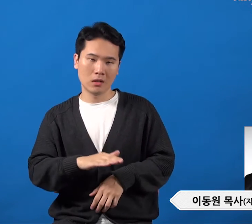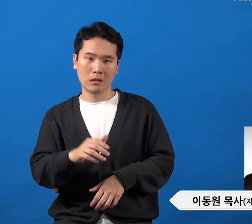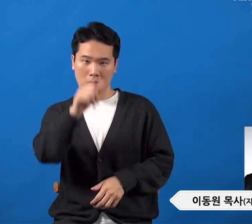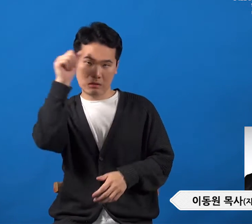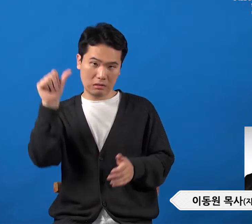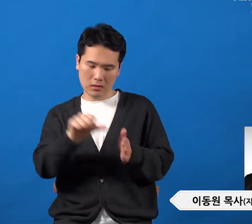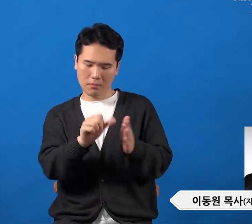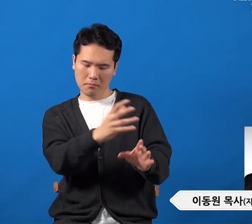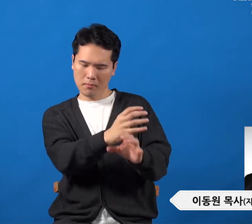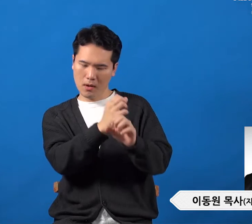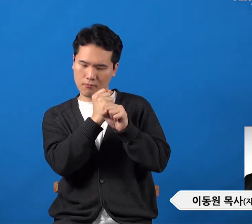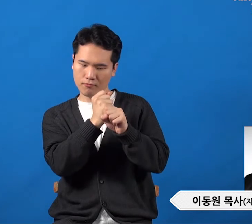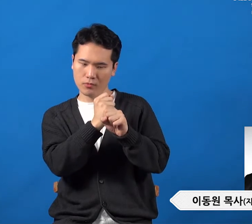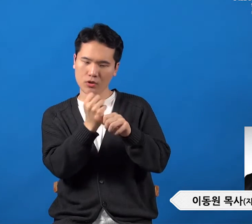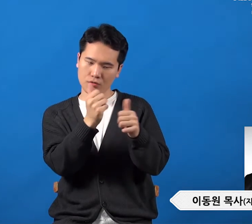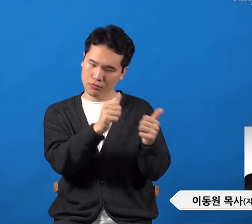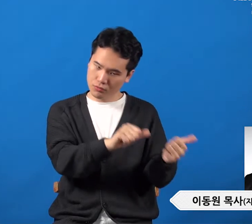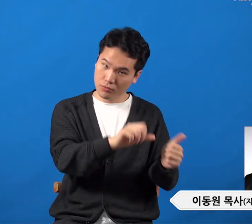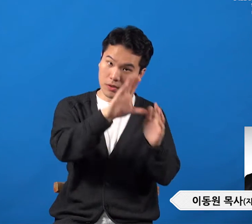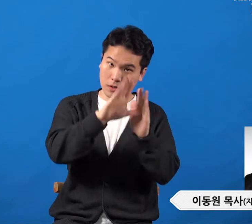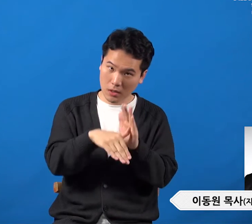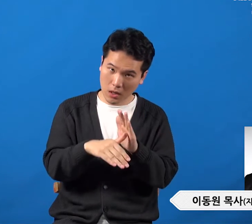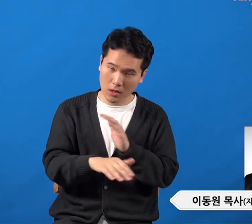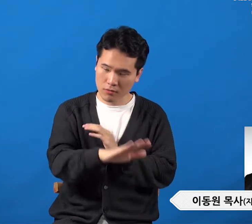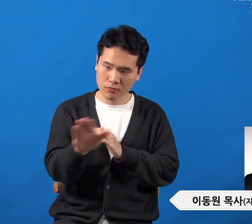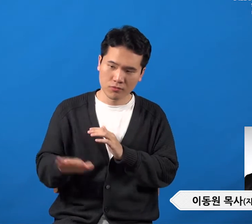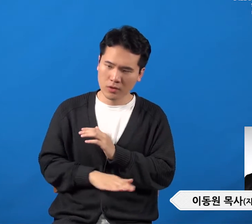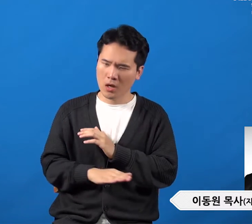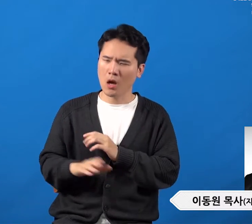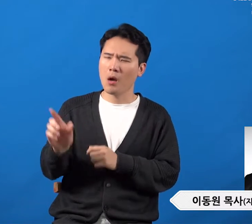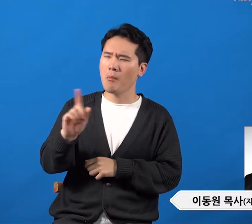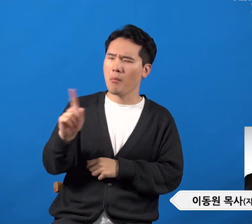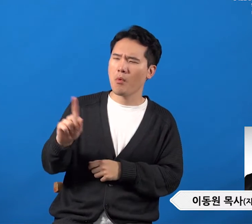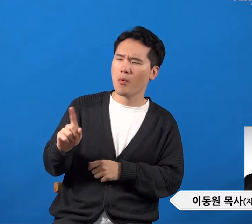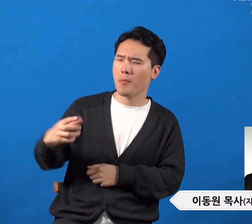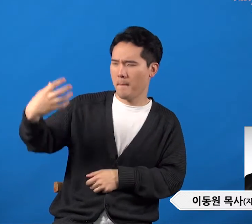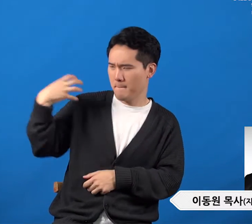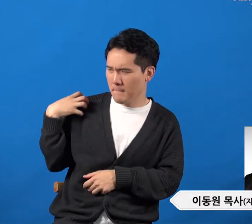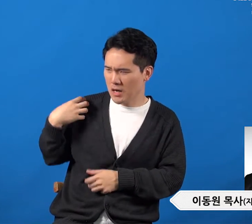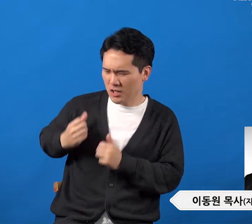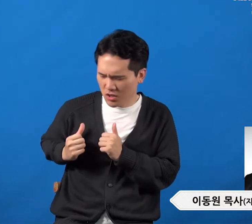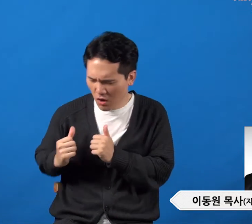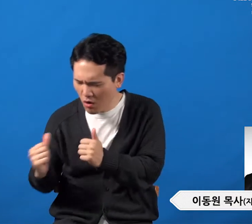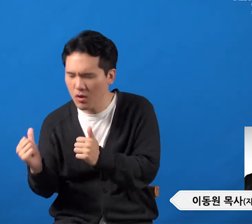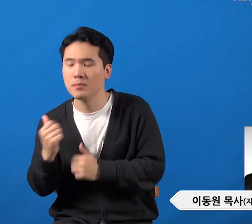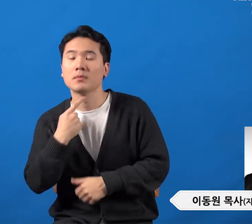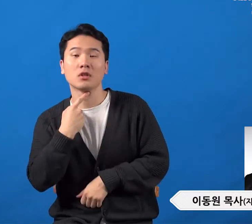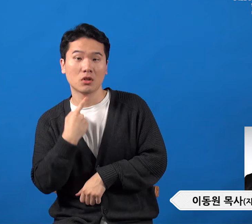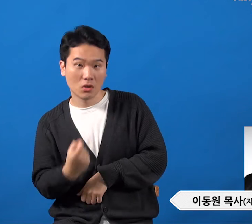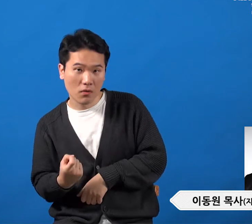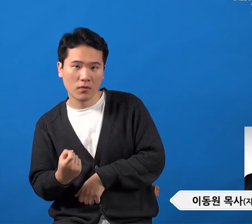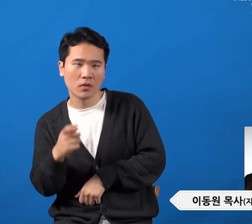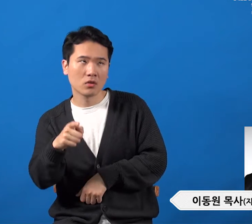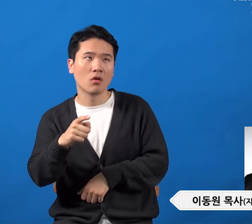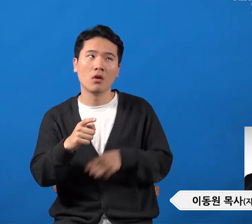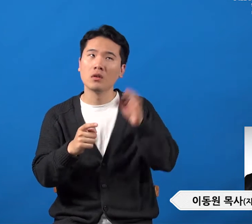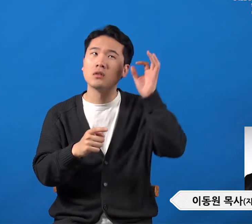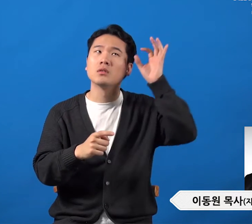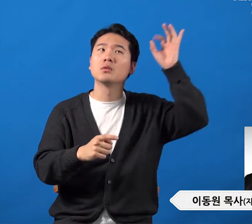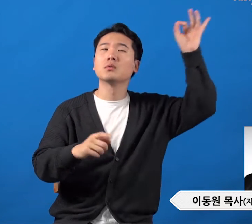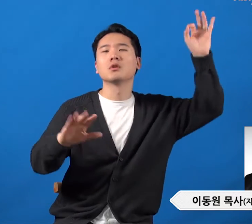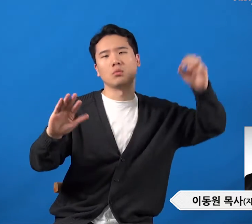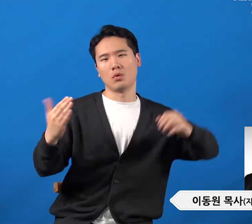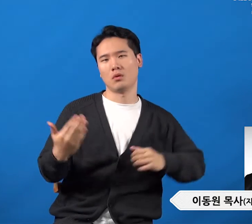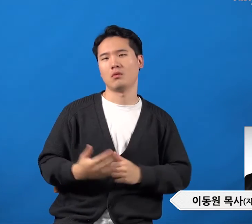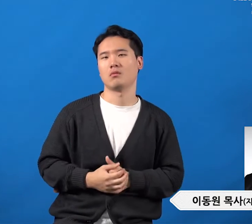우리 모두 평생을 바쳐 우리가 일했던, 올인했던 어떤 사역들이 생각나겠죠. 그것이